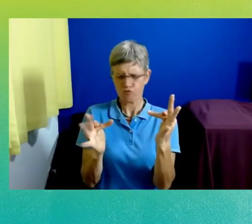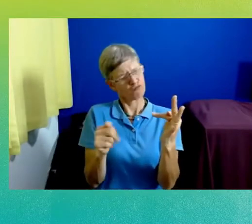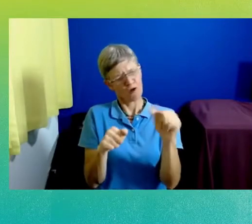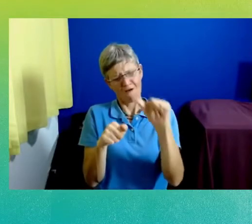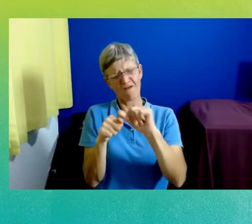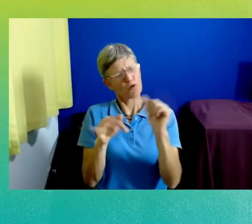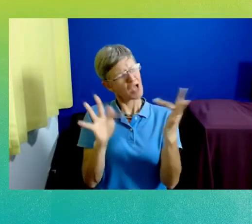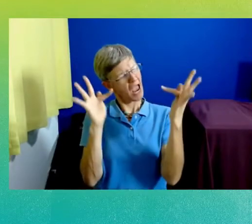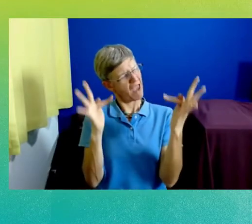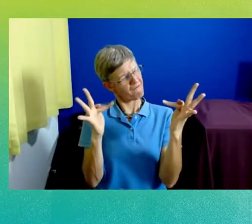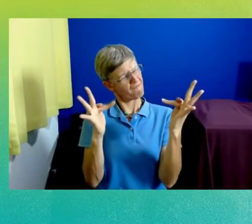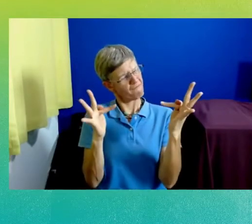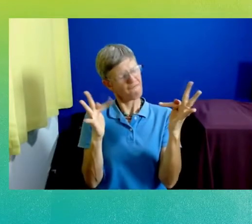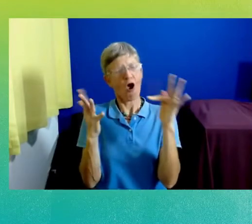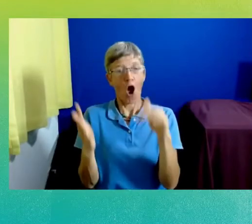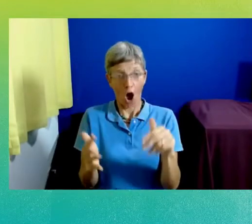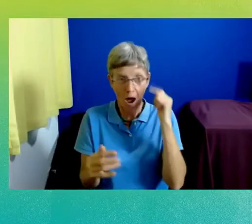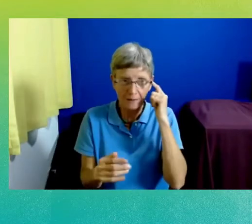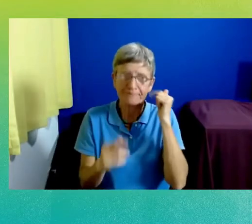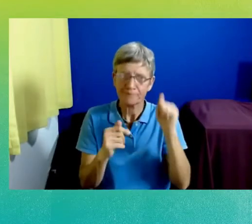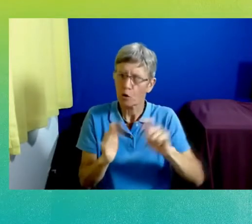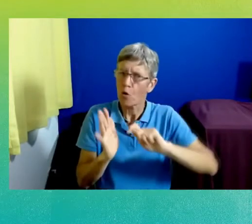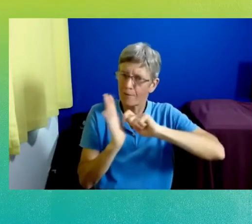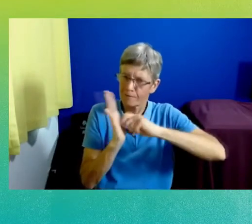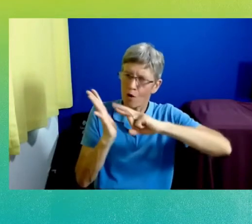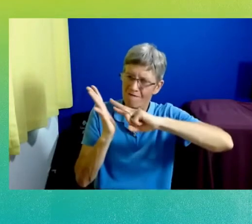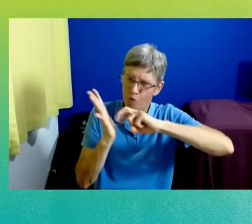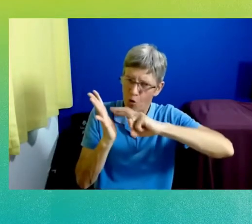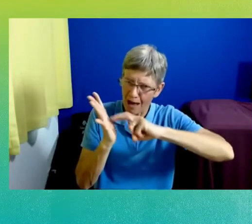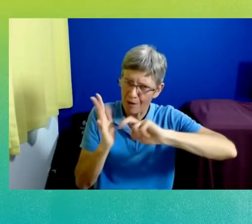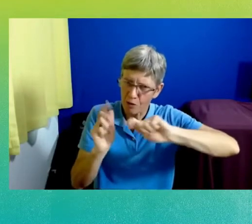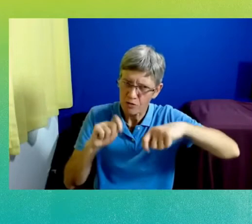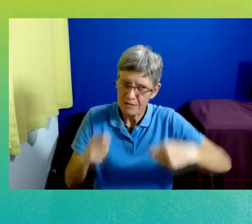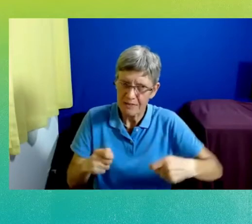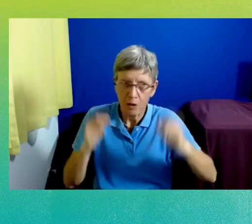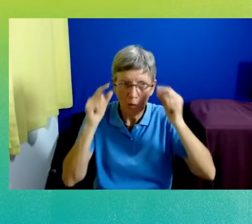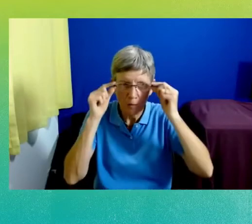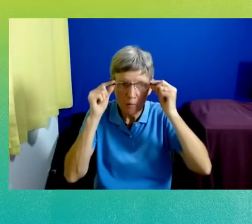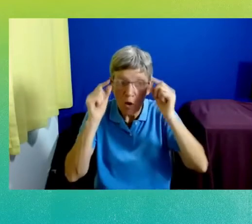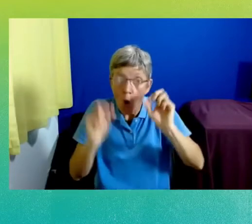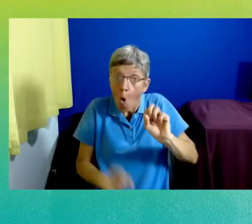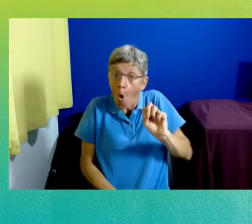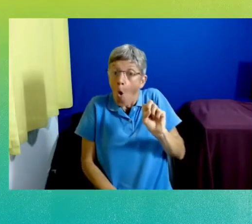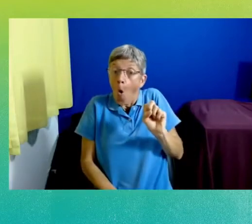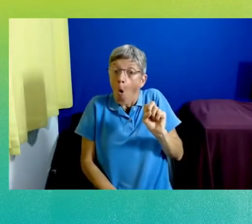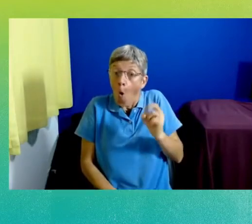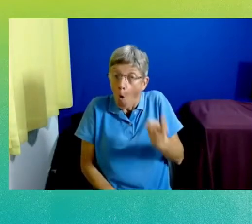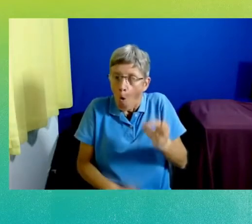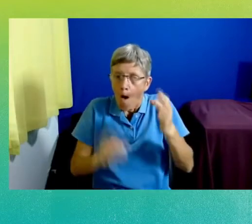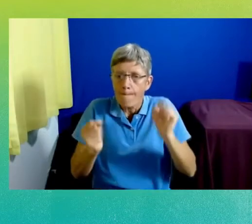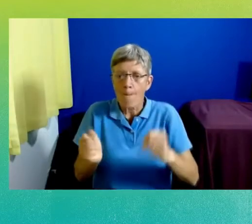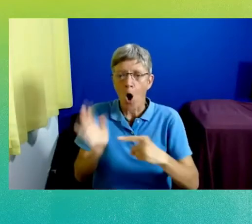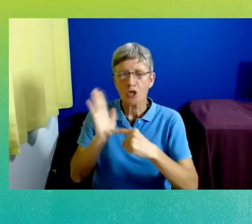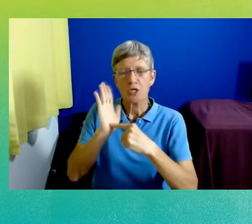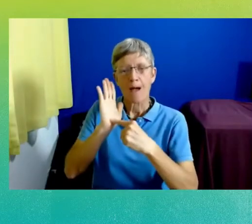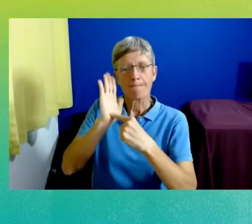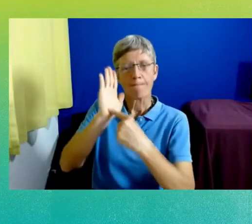F com F, o que é que ele fez? o vocabulário